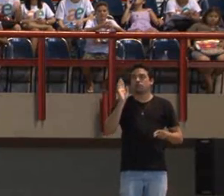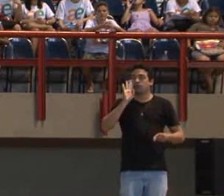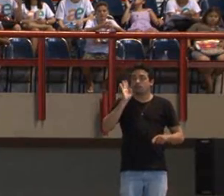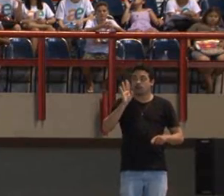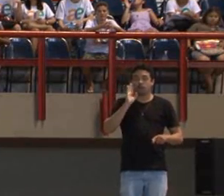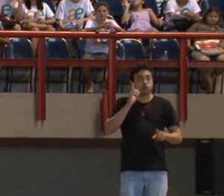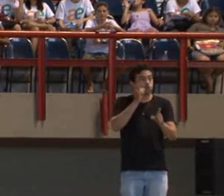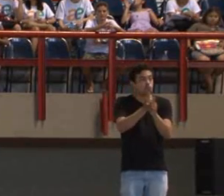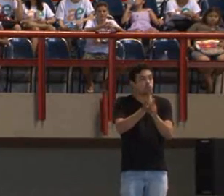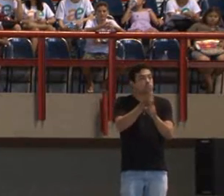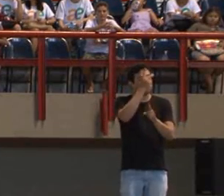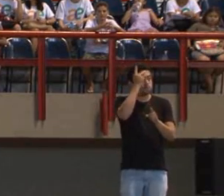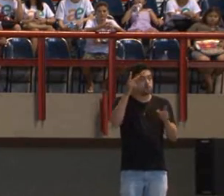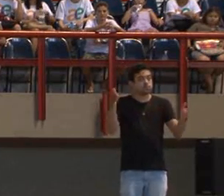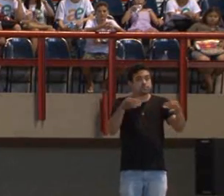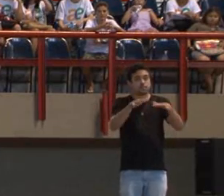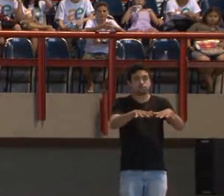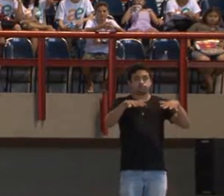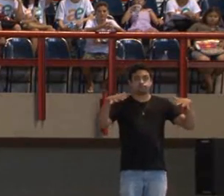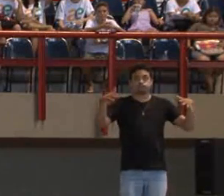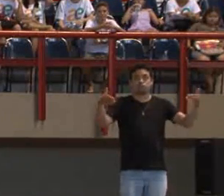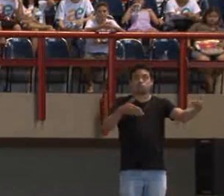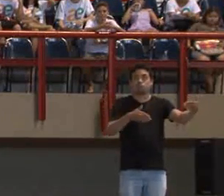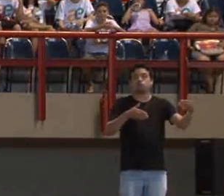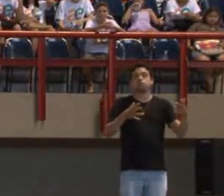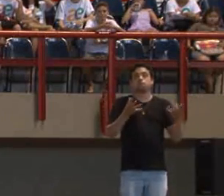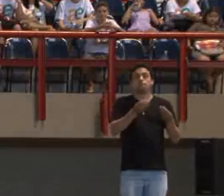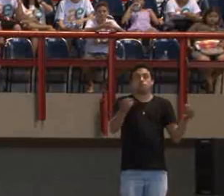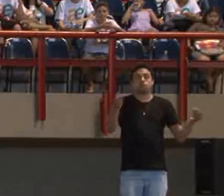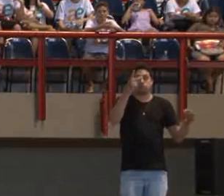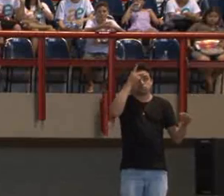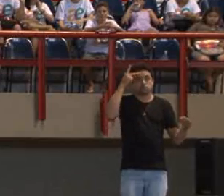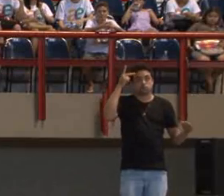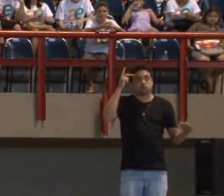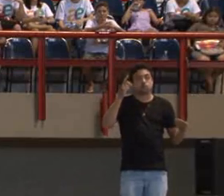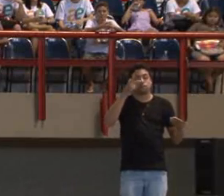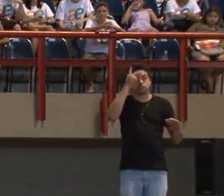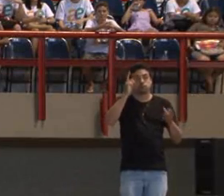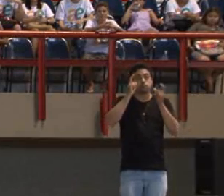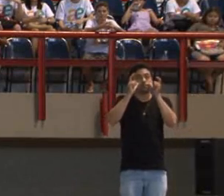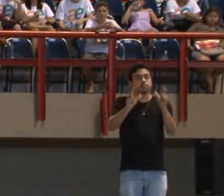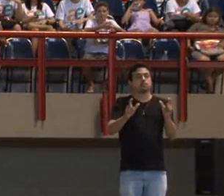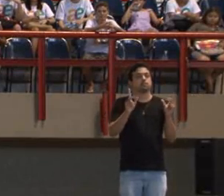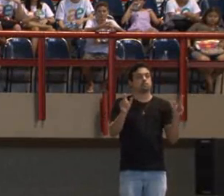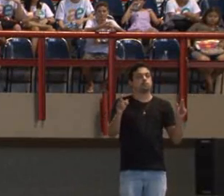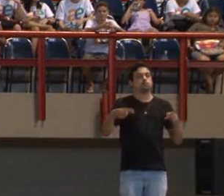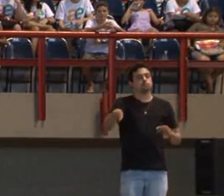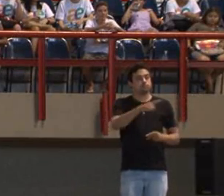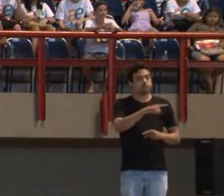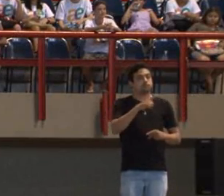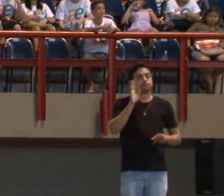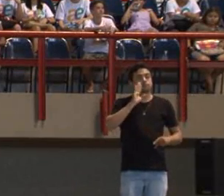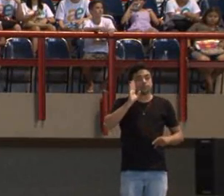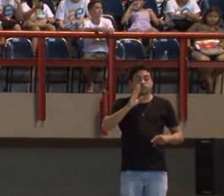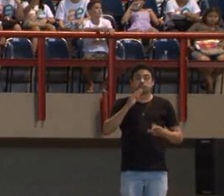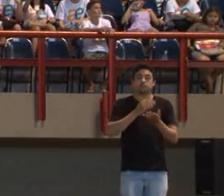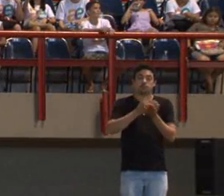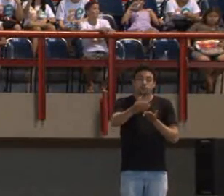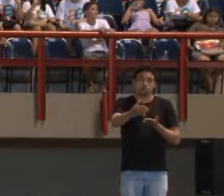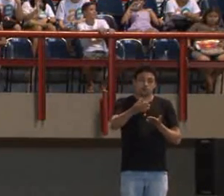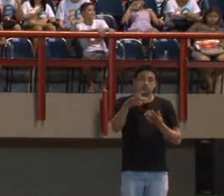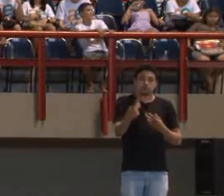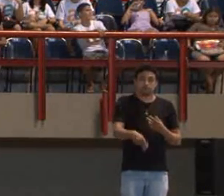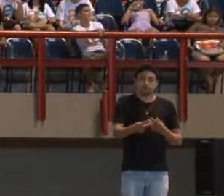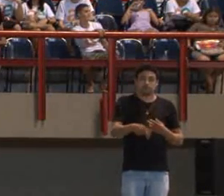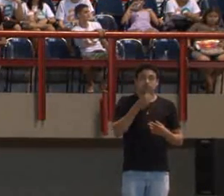legal do que de repente encontrar uma sala de aula desse tamanho, desse jeito e com o povo interessado desse jeito. Então isso é legal. Para início de